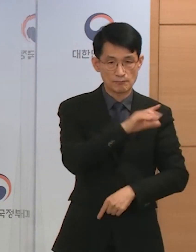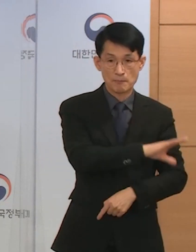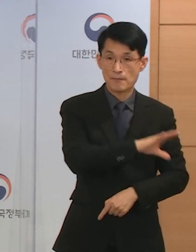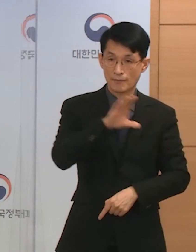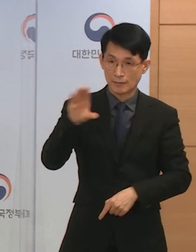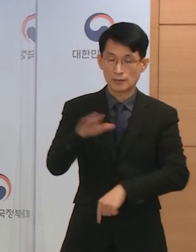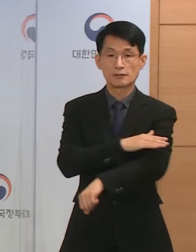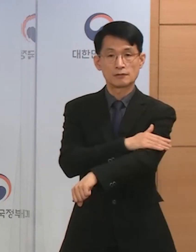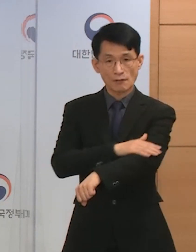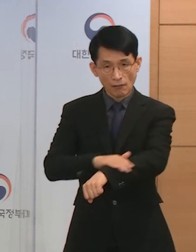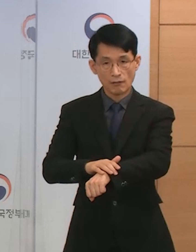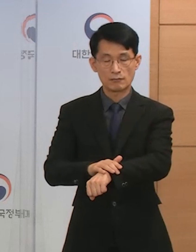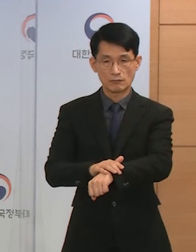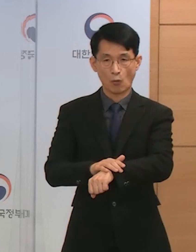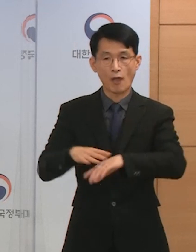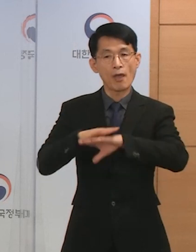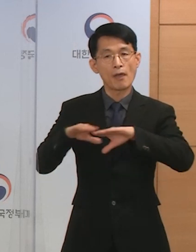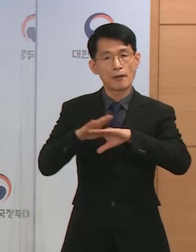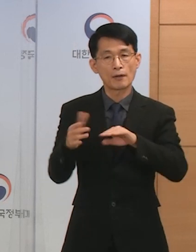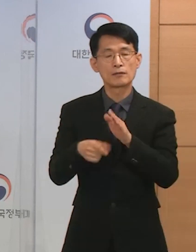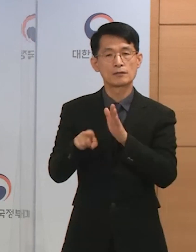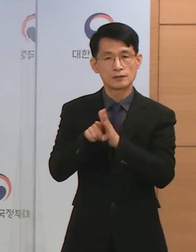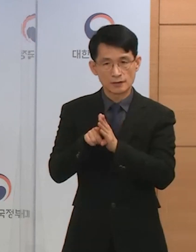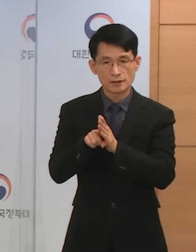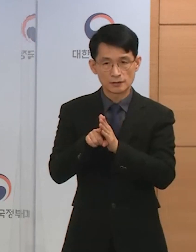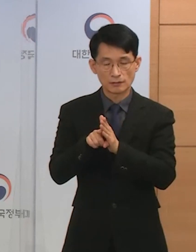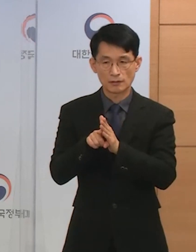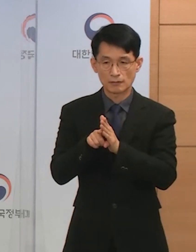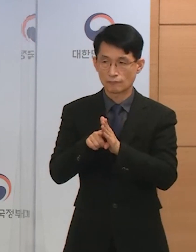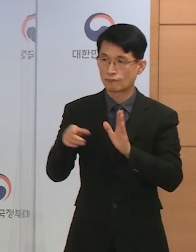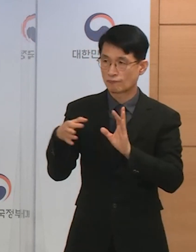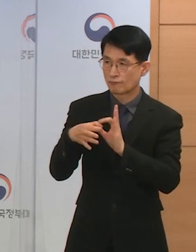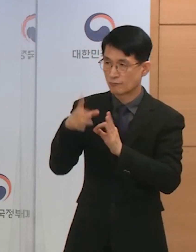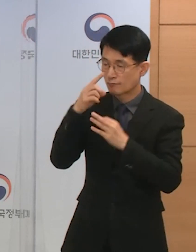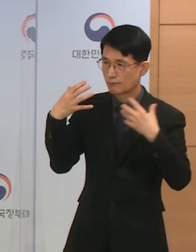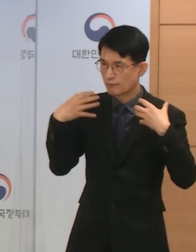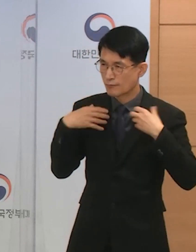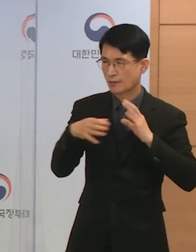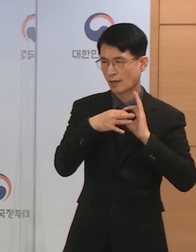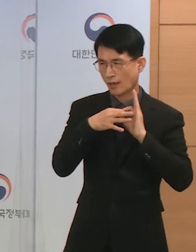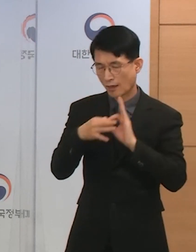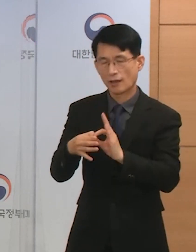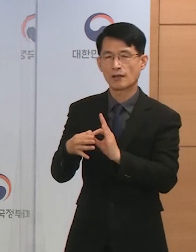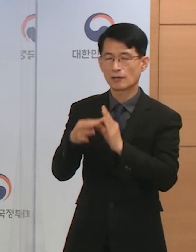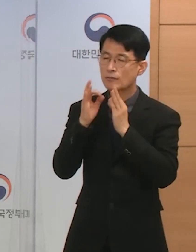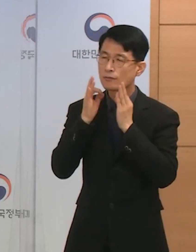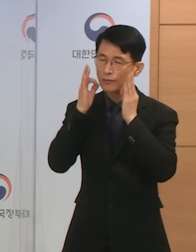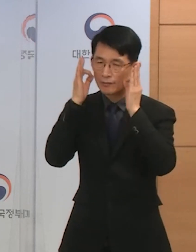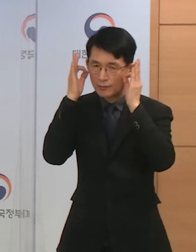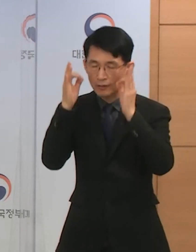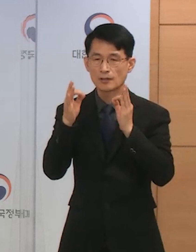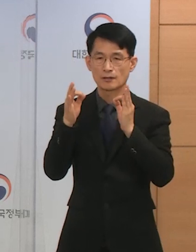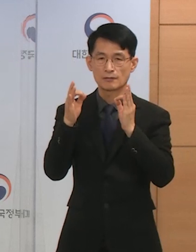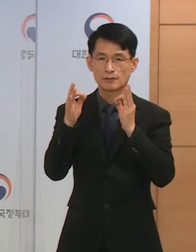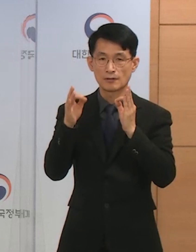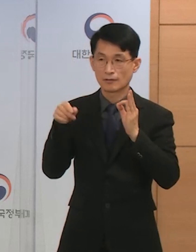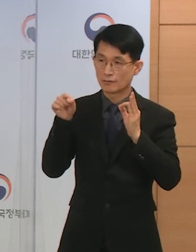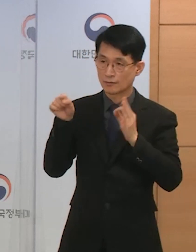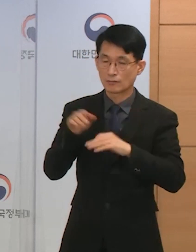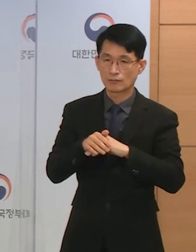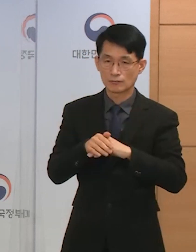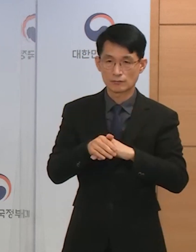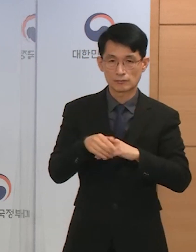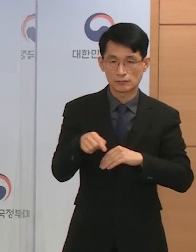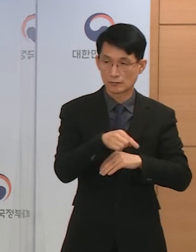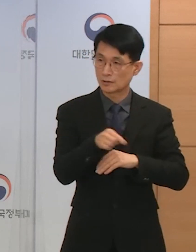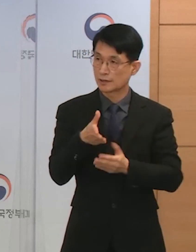국민들의 의견이나 정책이나 제도 개선에 반영될 수 있도록 관련 부처와 지속적으로 협력하고 또 해당 부처에서